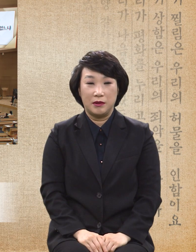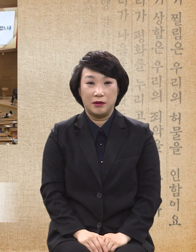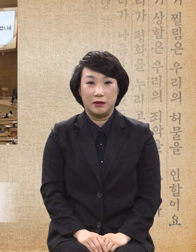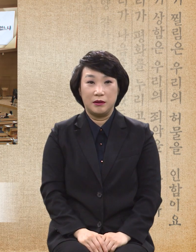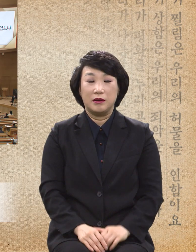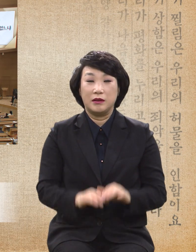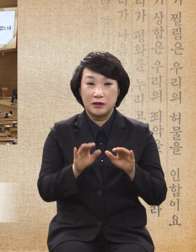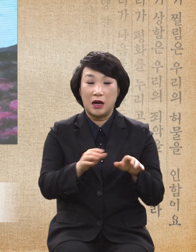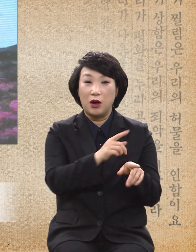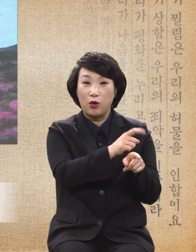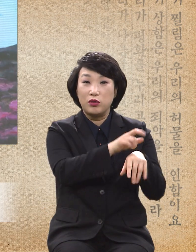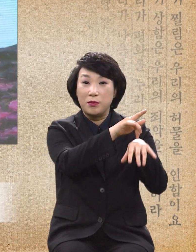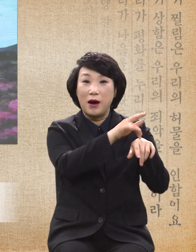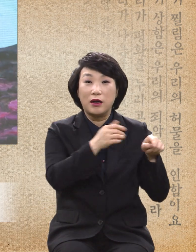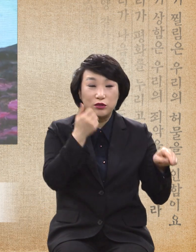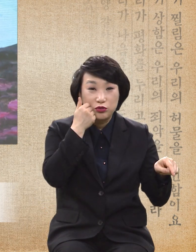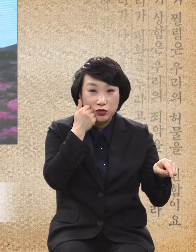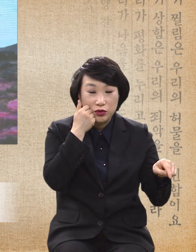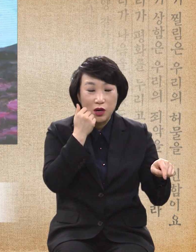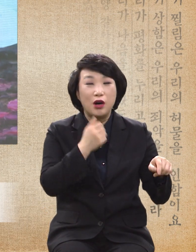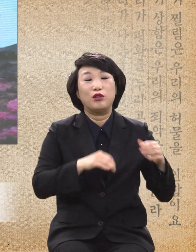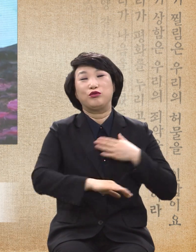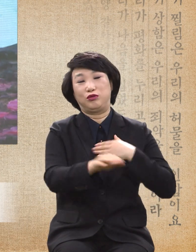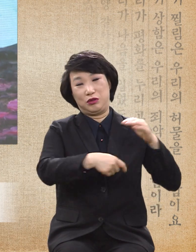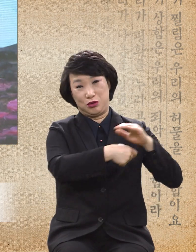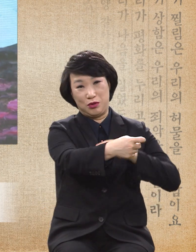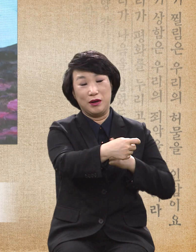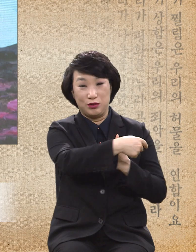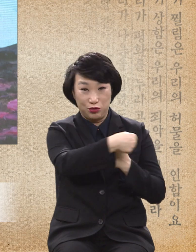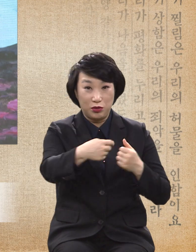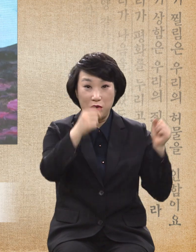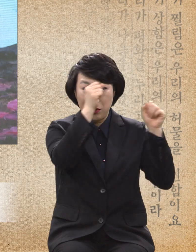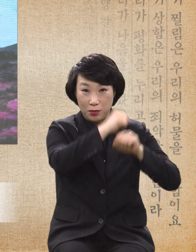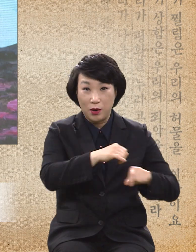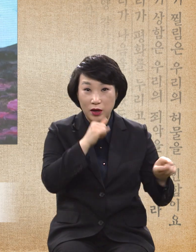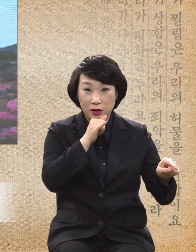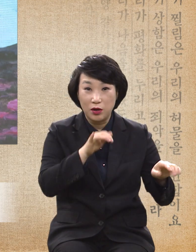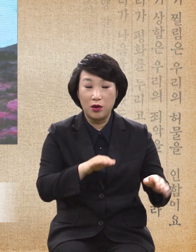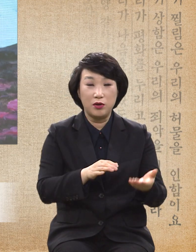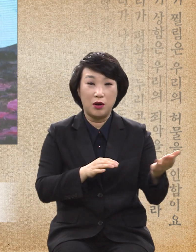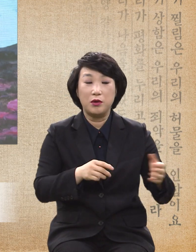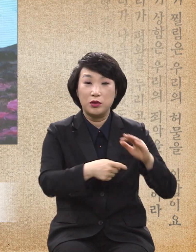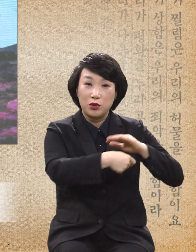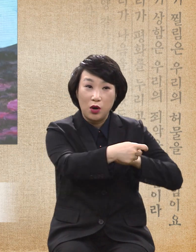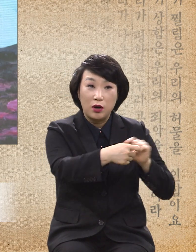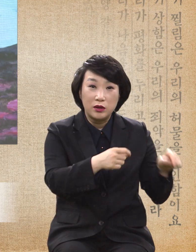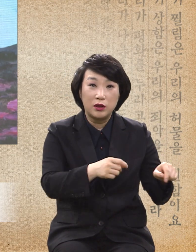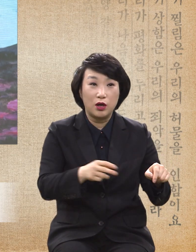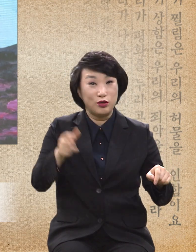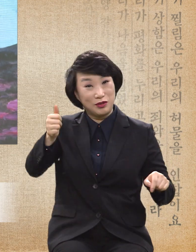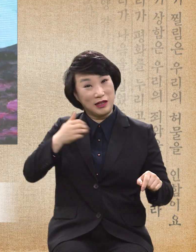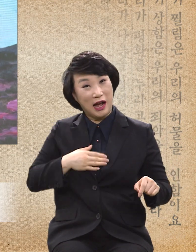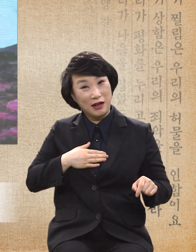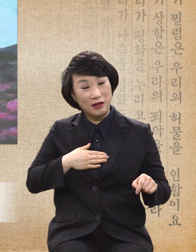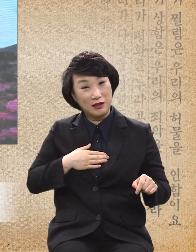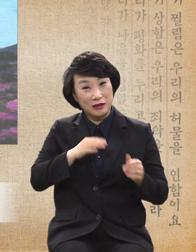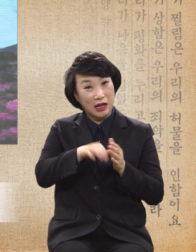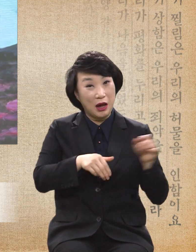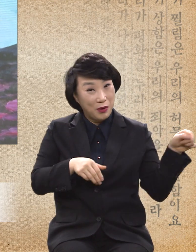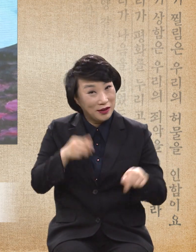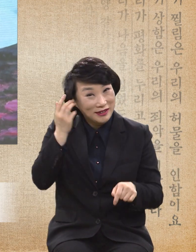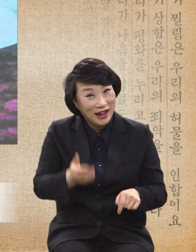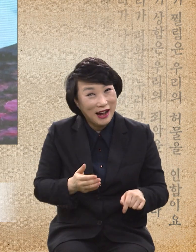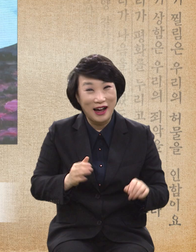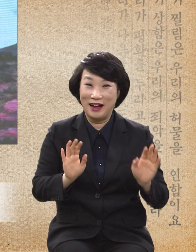그러니까 요놈은 도둑질하고 죽이고 멸망시킨다. 도둑질하는 사람이 주인 알게 들어옵니까?